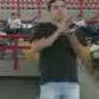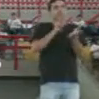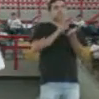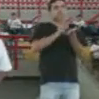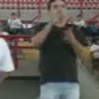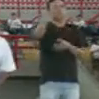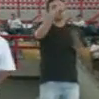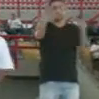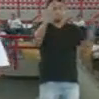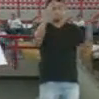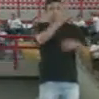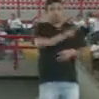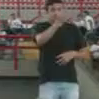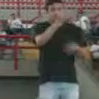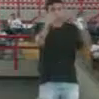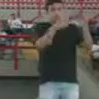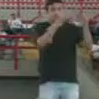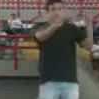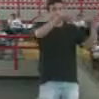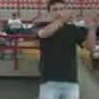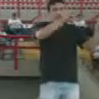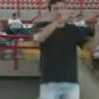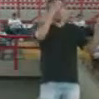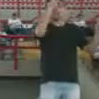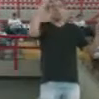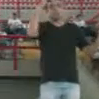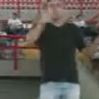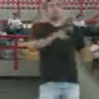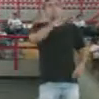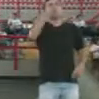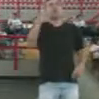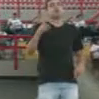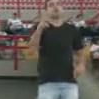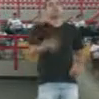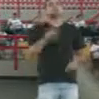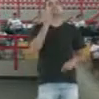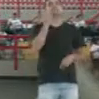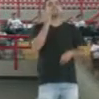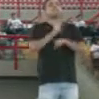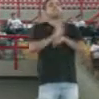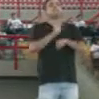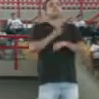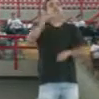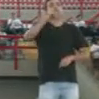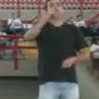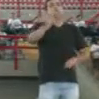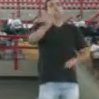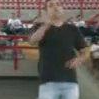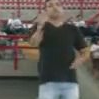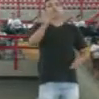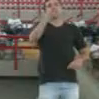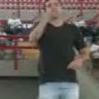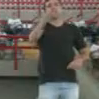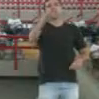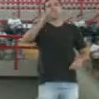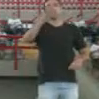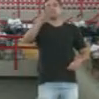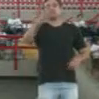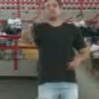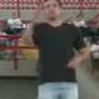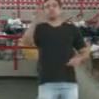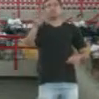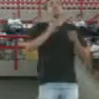Você duvida que o vestibular é religioso? Quem é a coordenadora do vestibular no Ceará? Maria de Jesus é o nome dela.